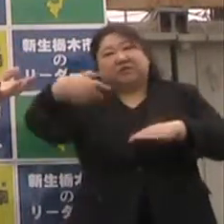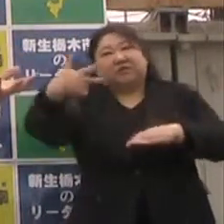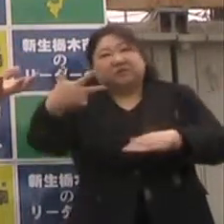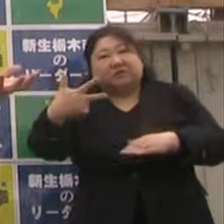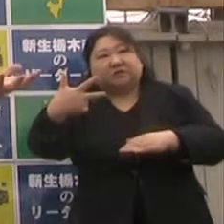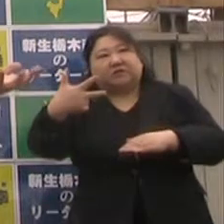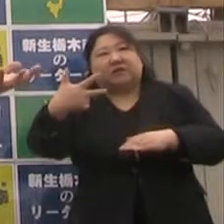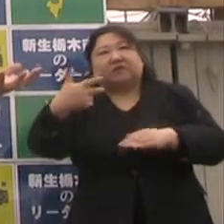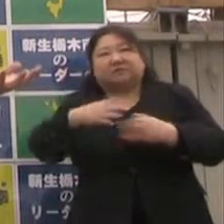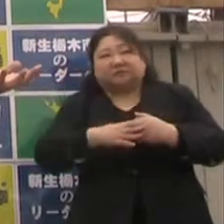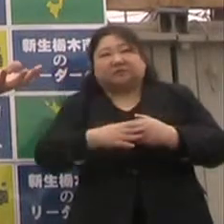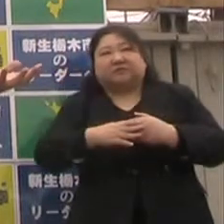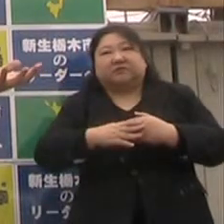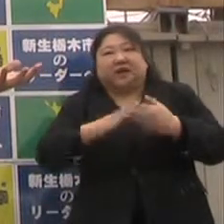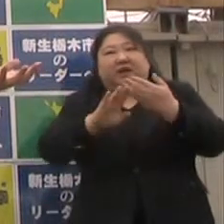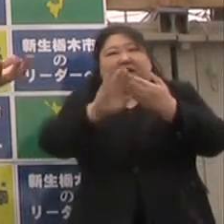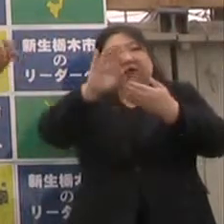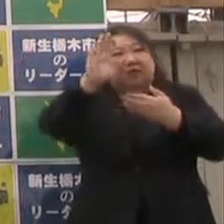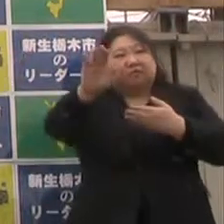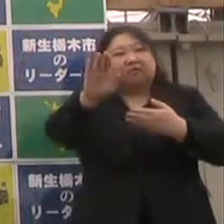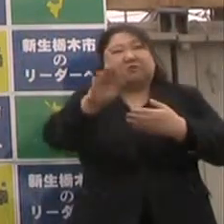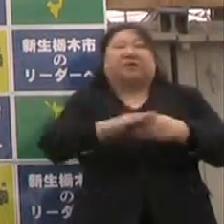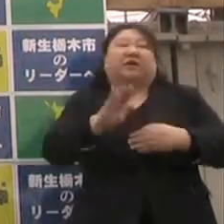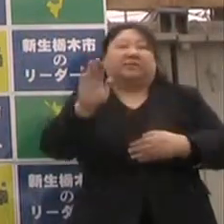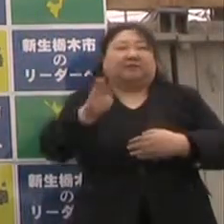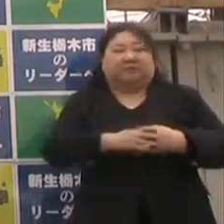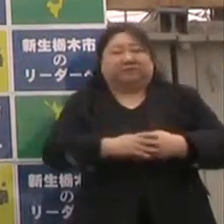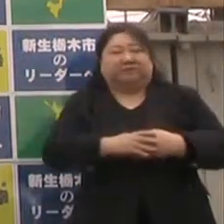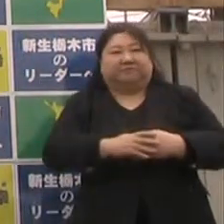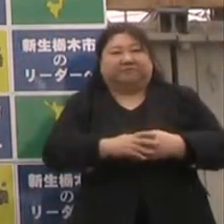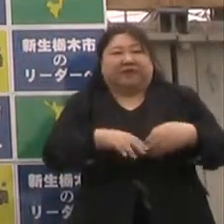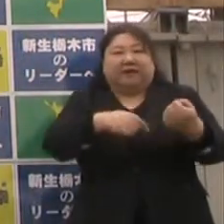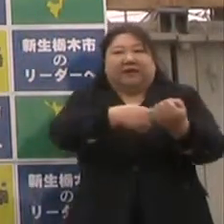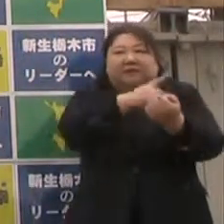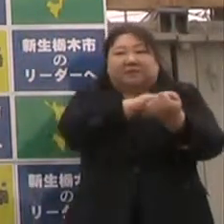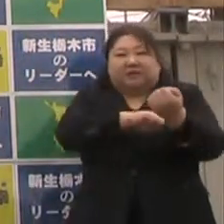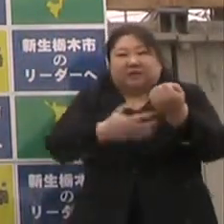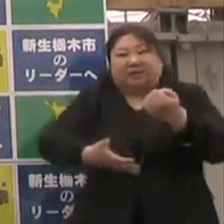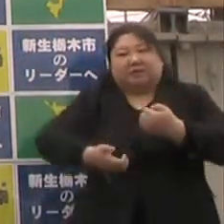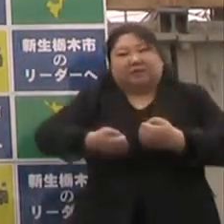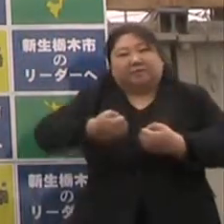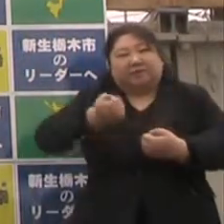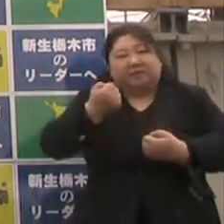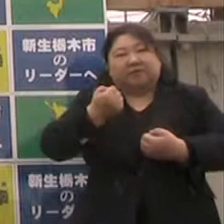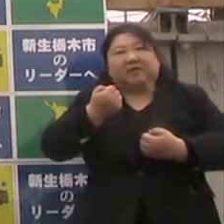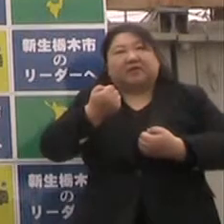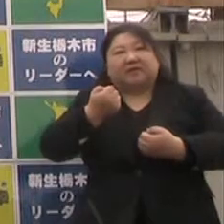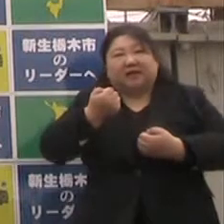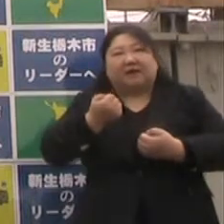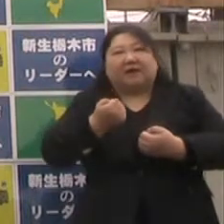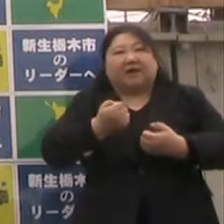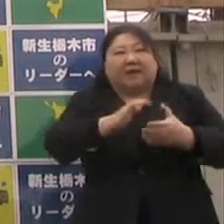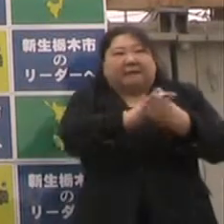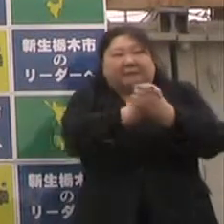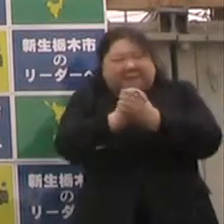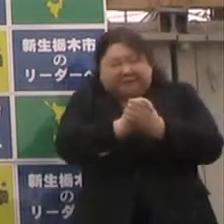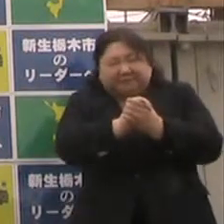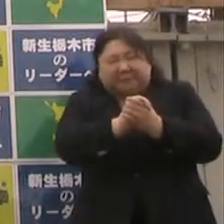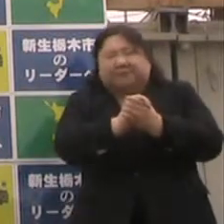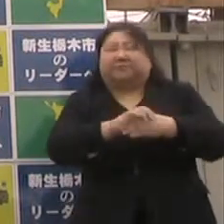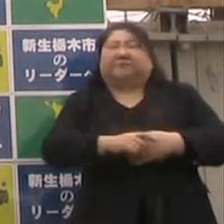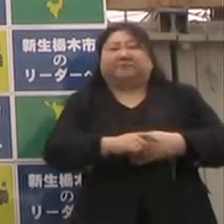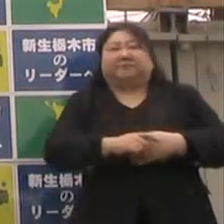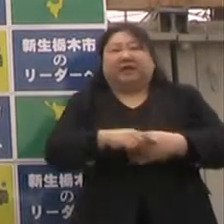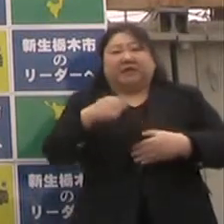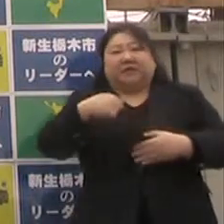にという部分があります。ですからよほどの力を持って国権に対するパイプ、それから自分のす